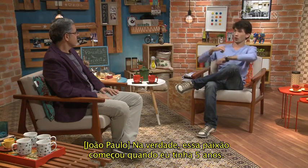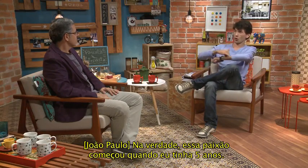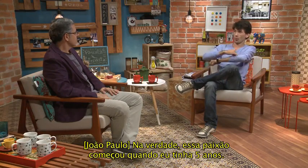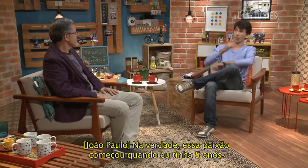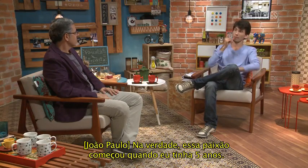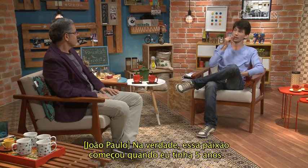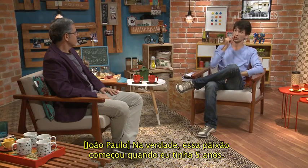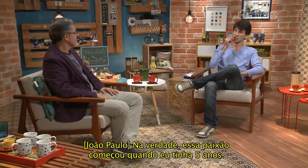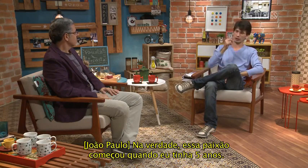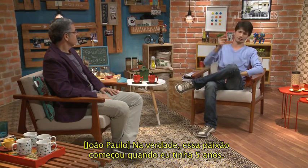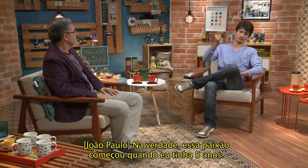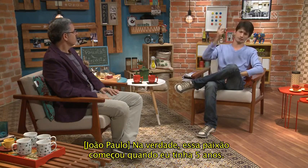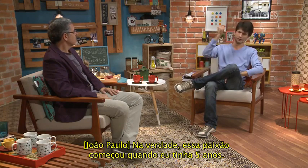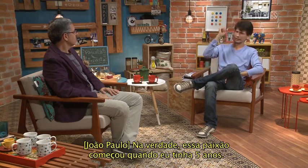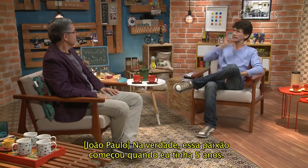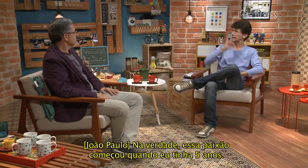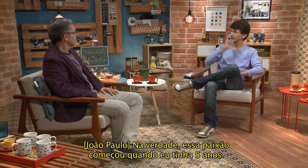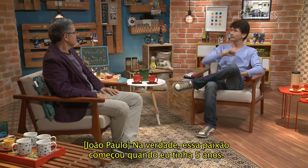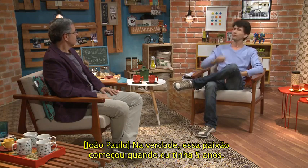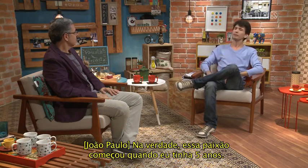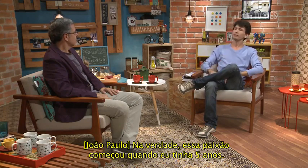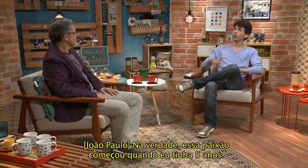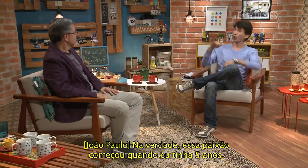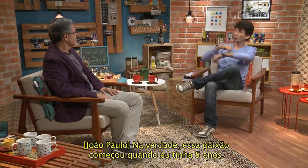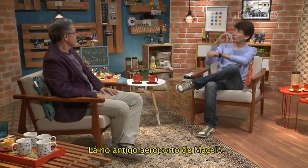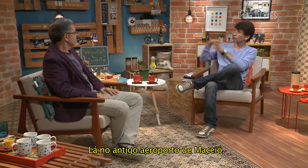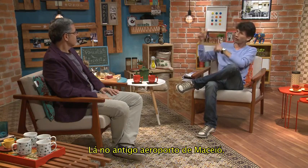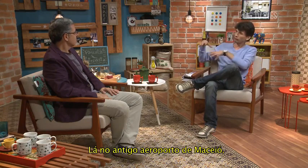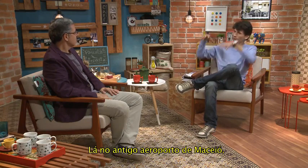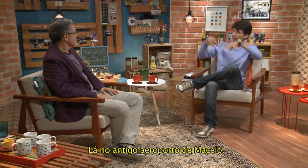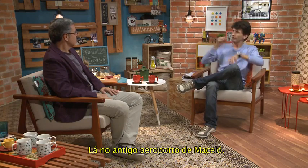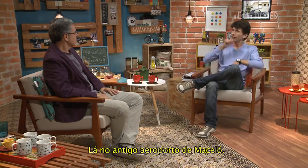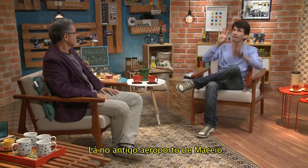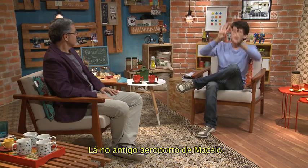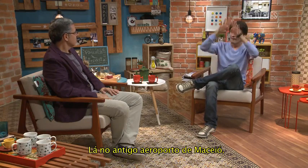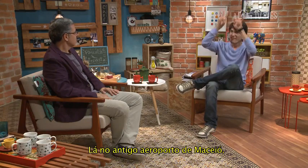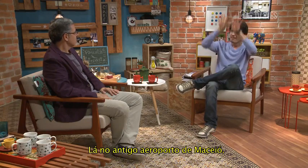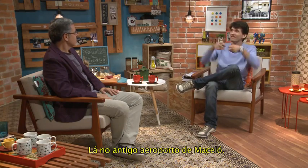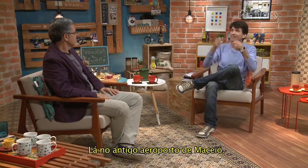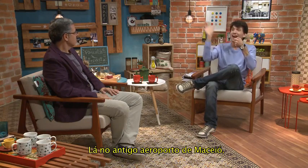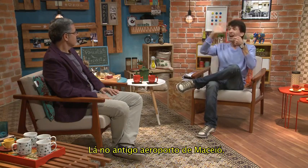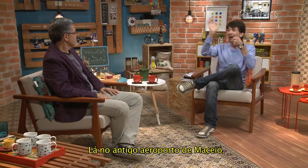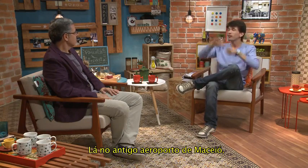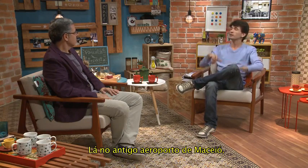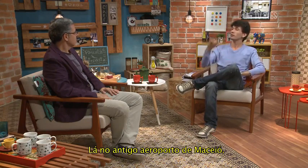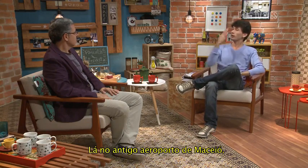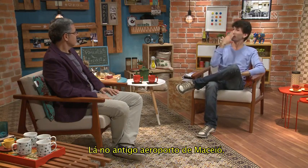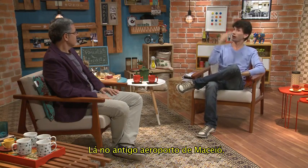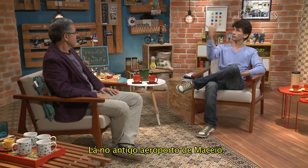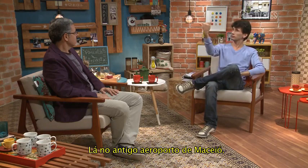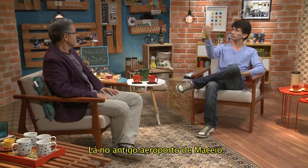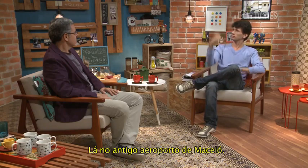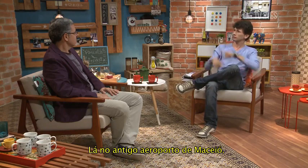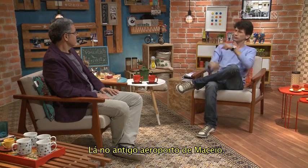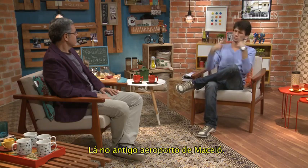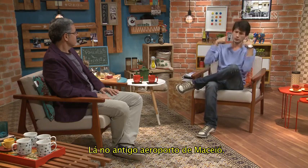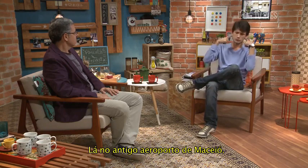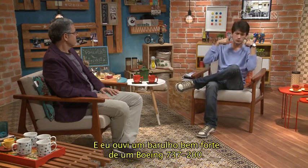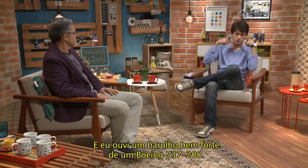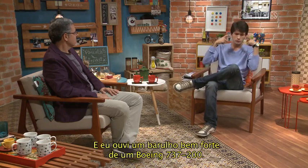Começou quando eu tinha 5 anos lá no antigo aeroporto de Maceió o e